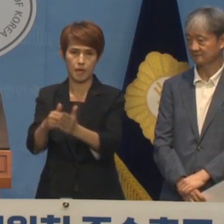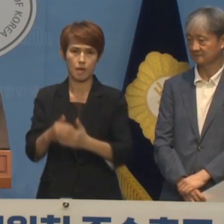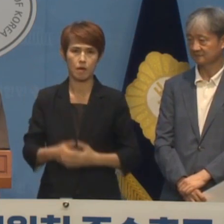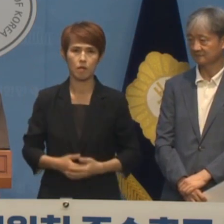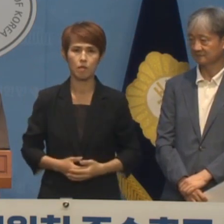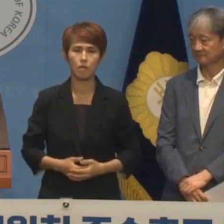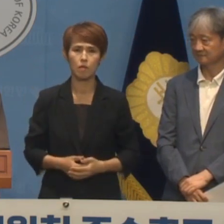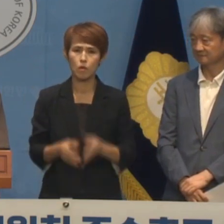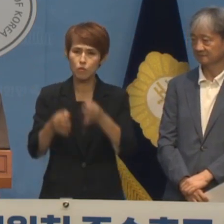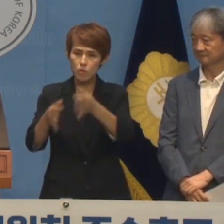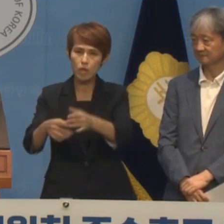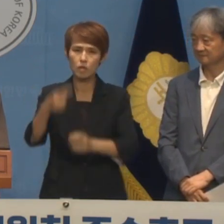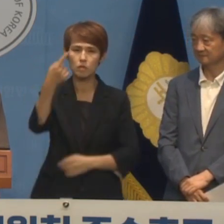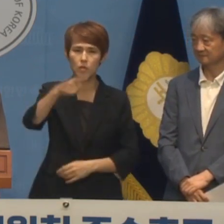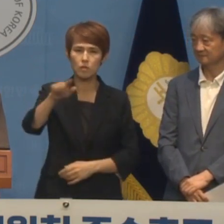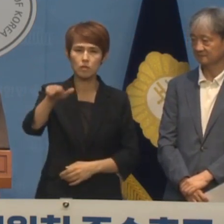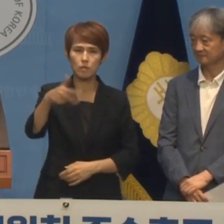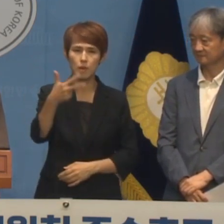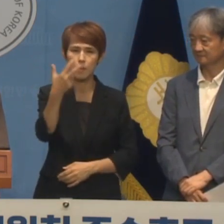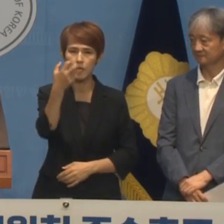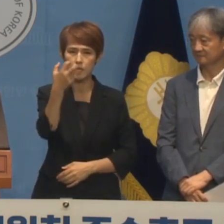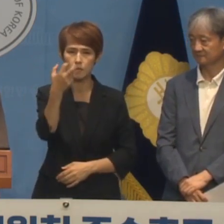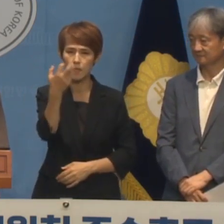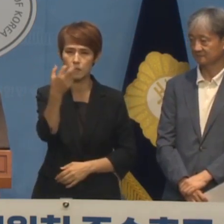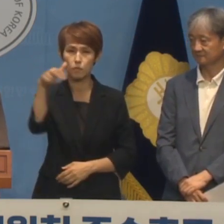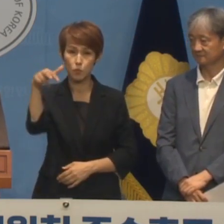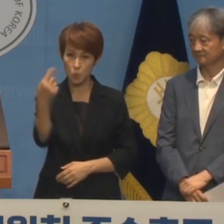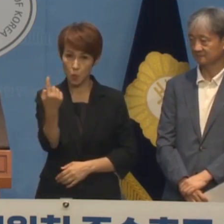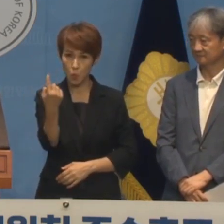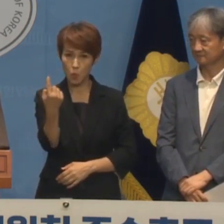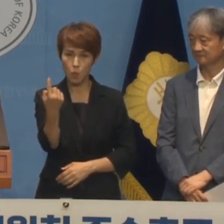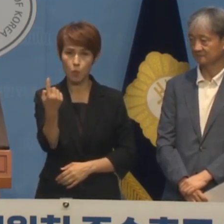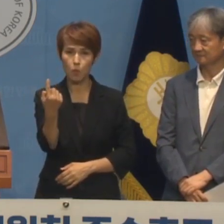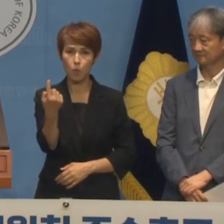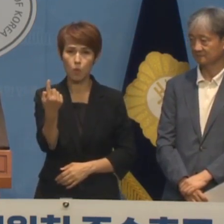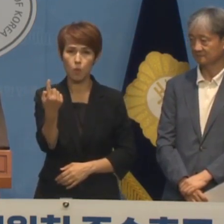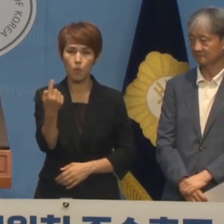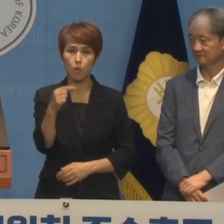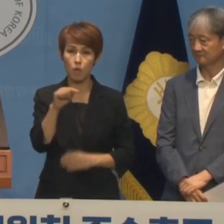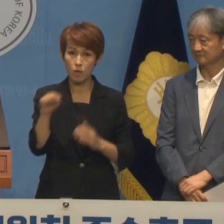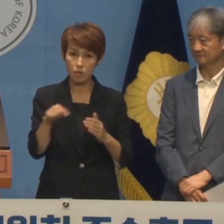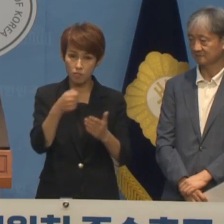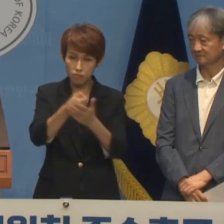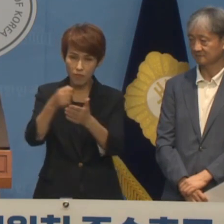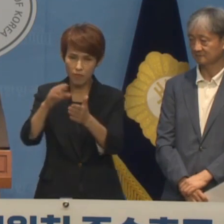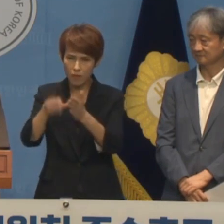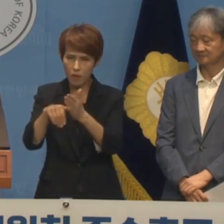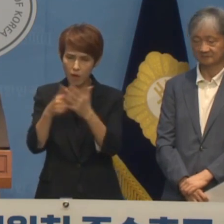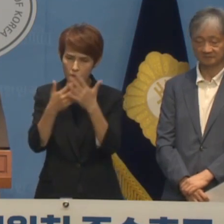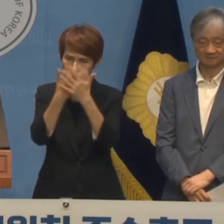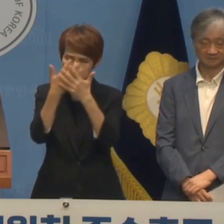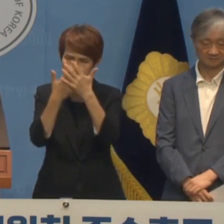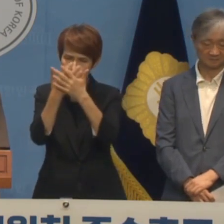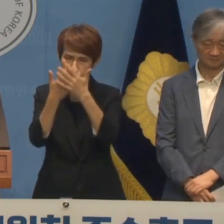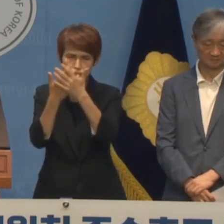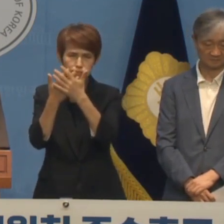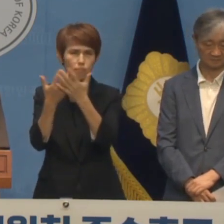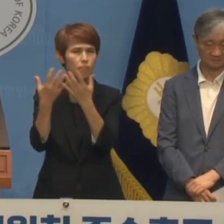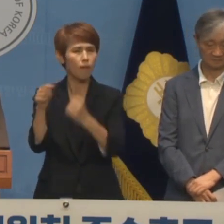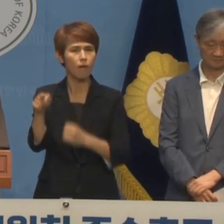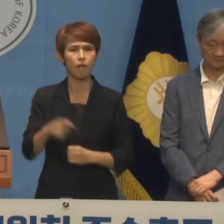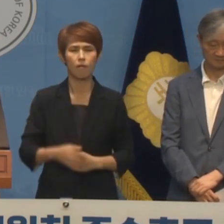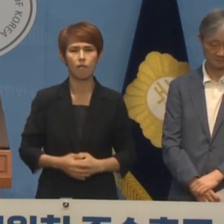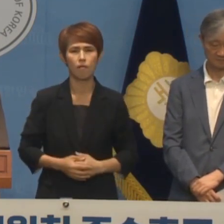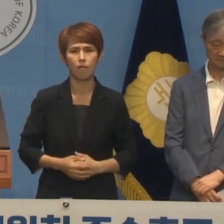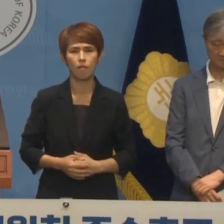투자 1,780조 중 일부 금액이지만 선정되는 과정은 불투명성 투성이로